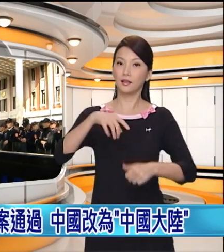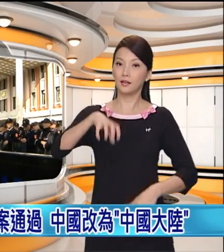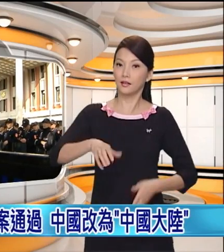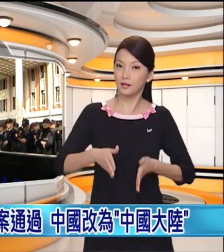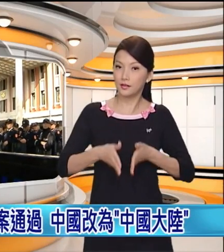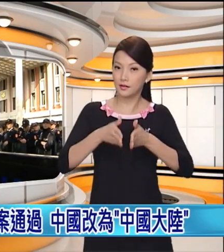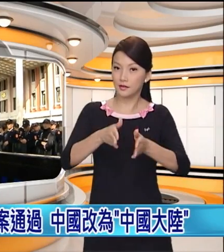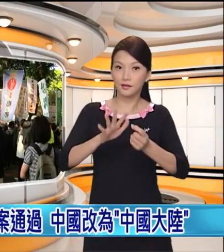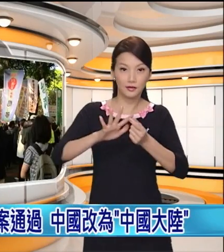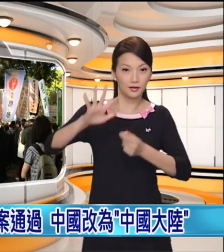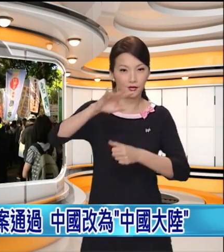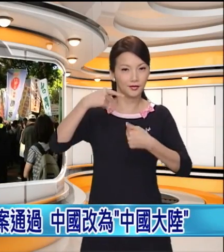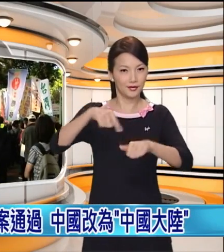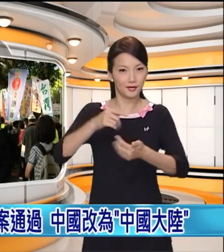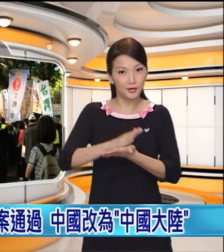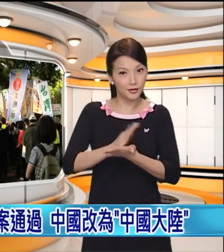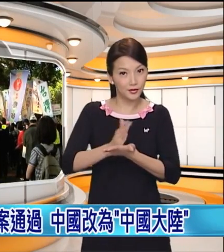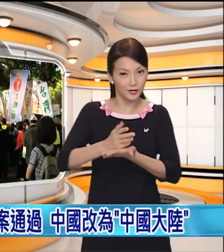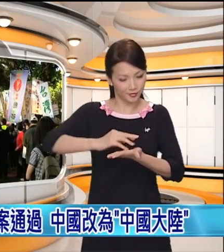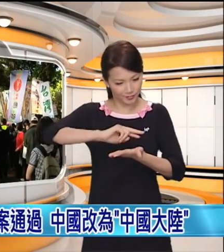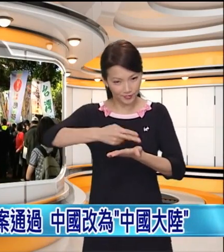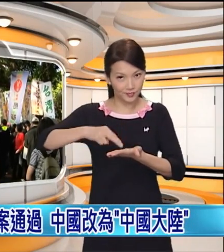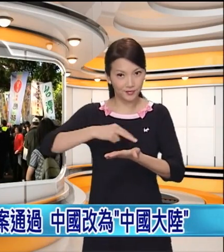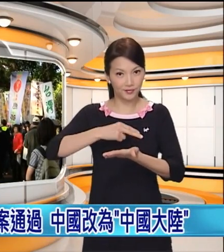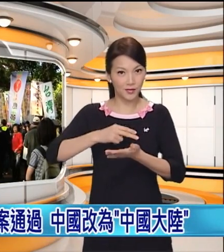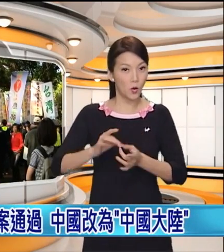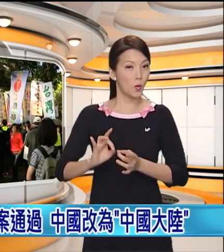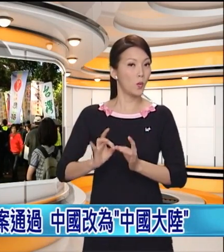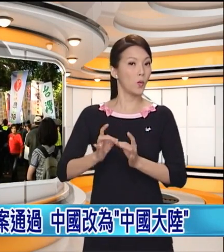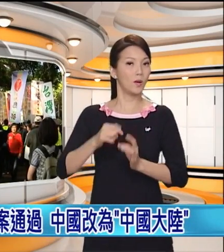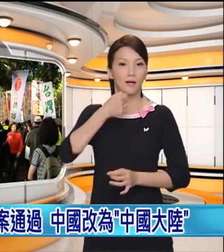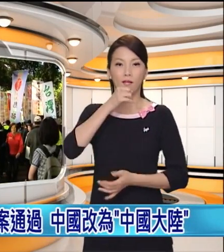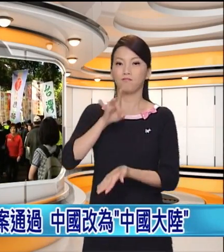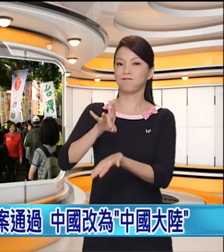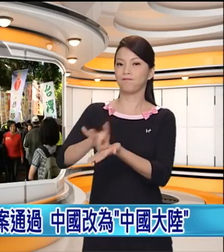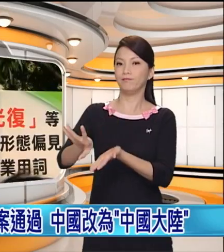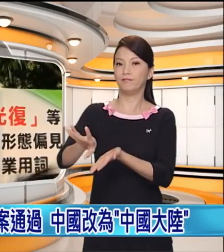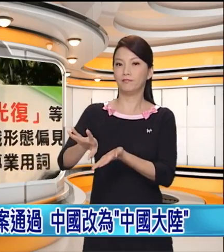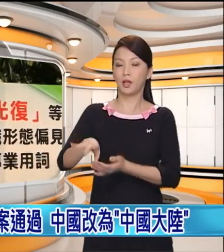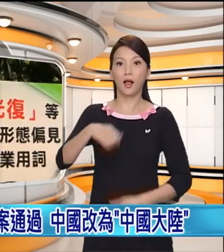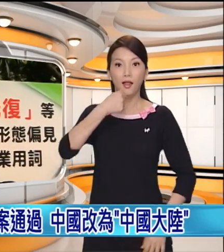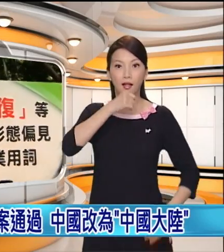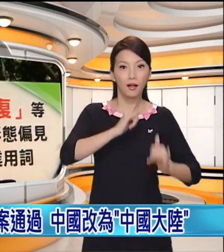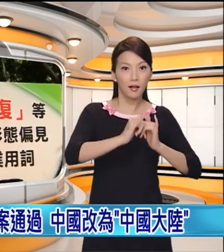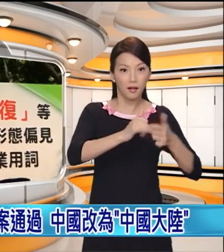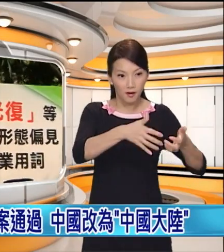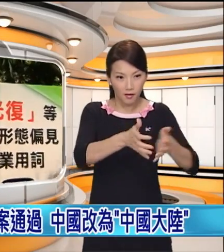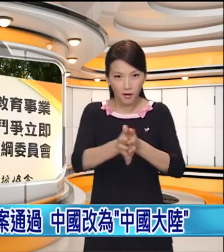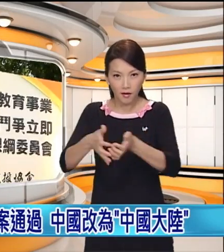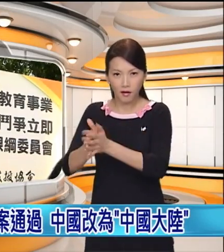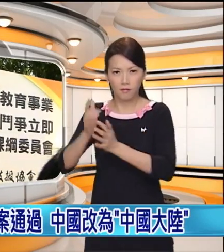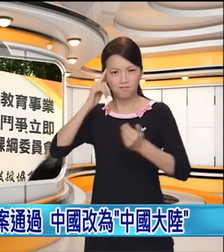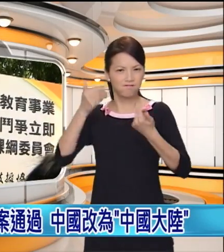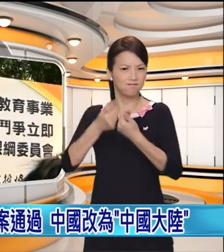尽管有多个本土社团抗议，教育部针对高中课纲微调案是刻意去台湾